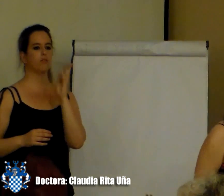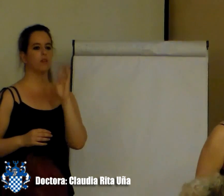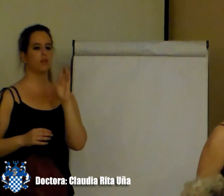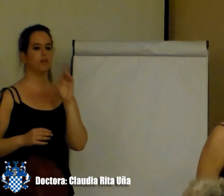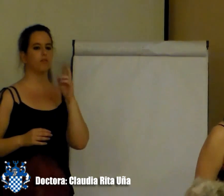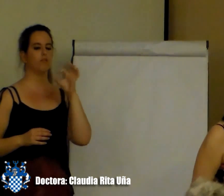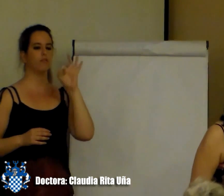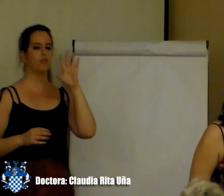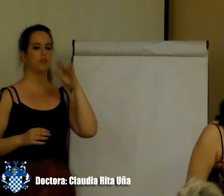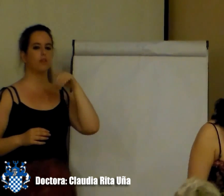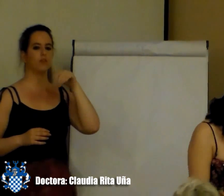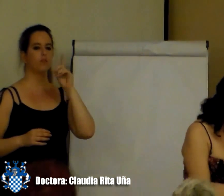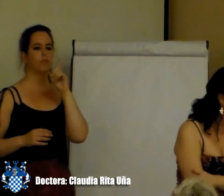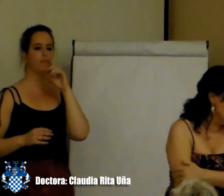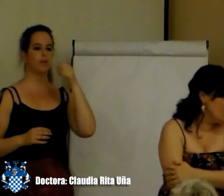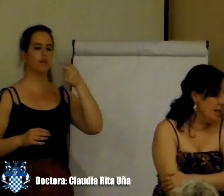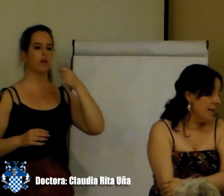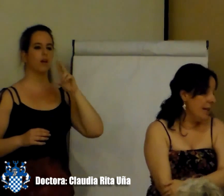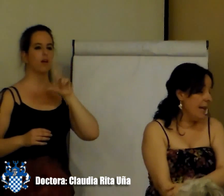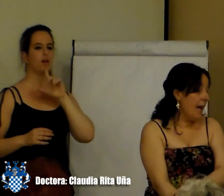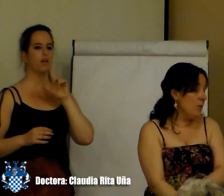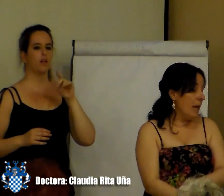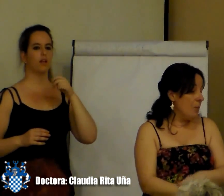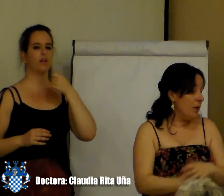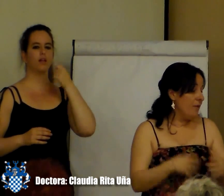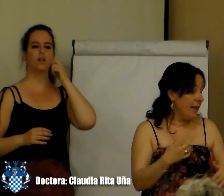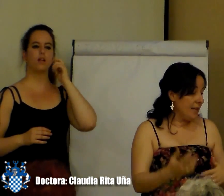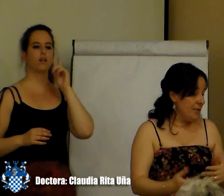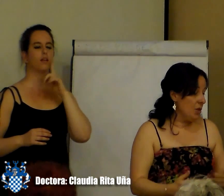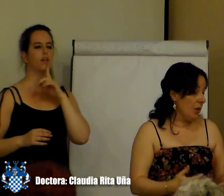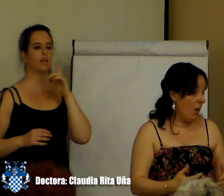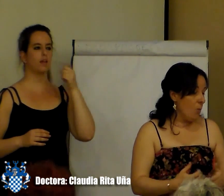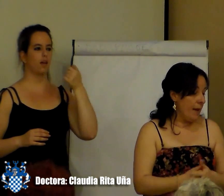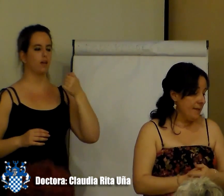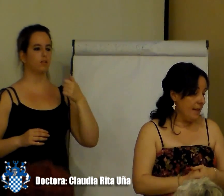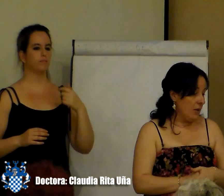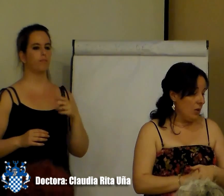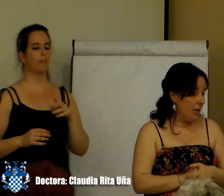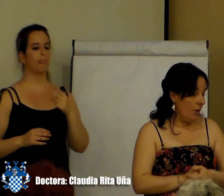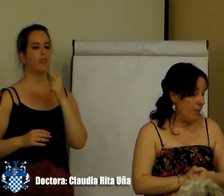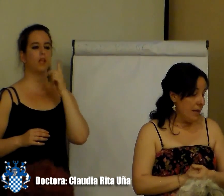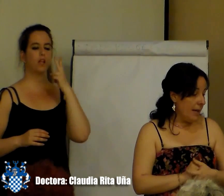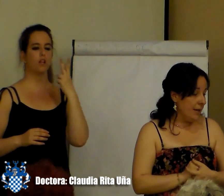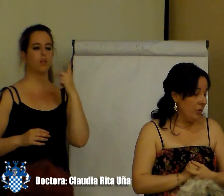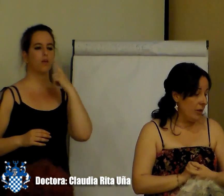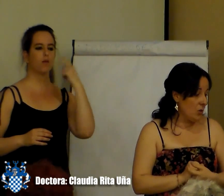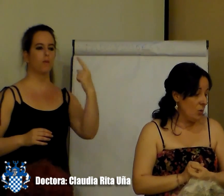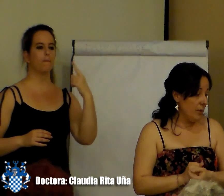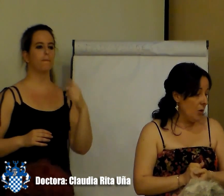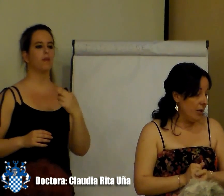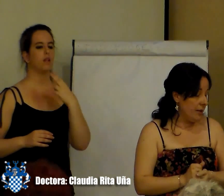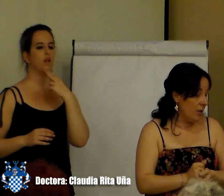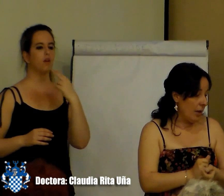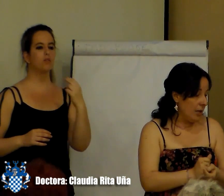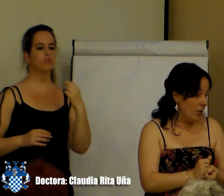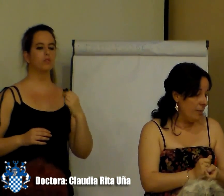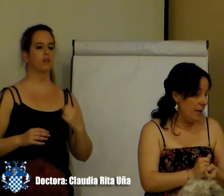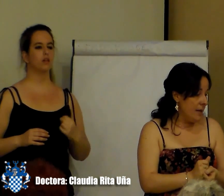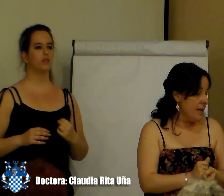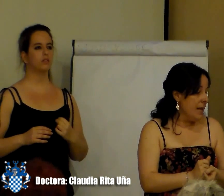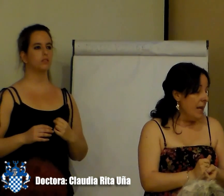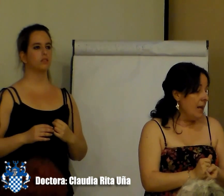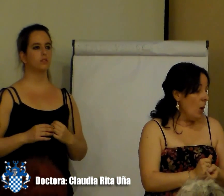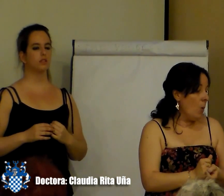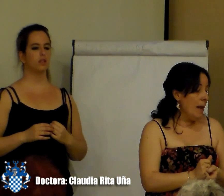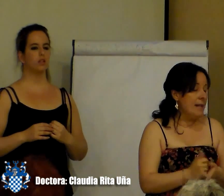reparador. En el 2011 hay una modificación aún más del Colegio Americano, de los últimos criterios que